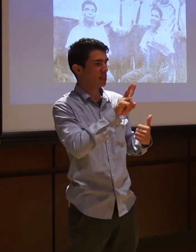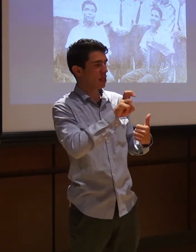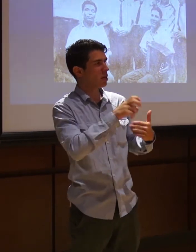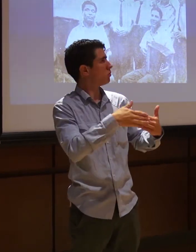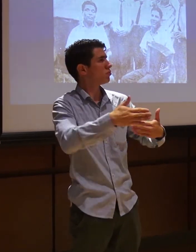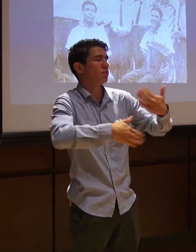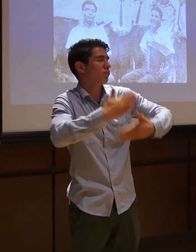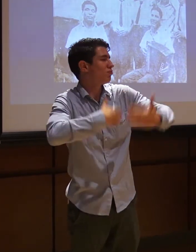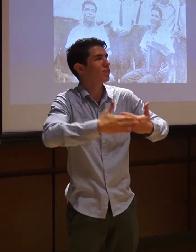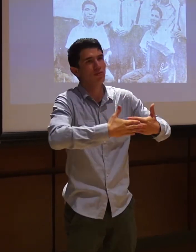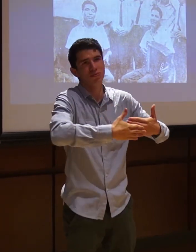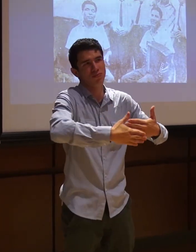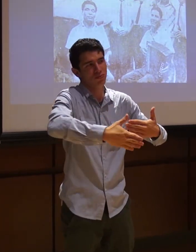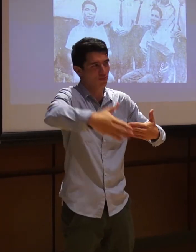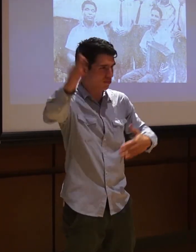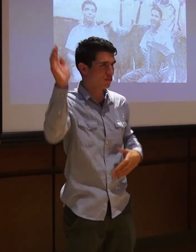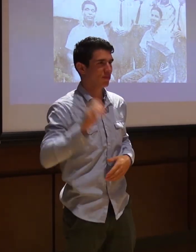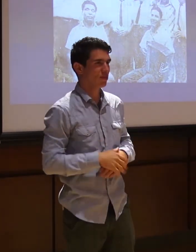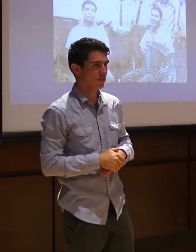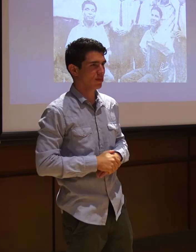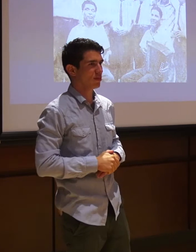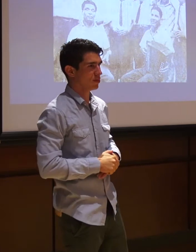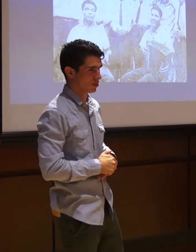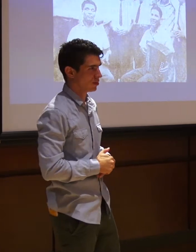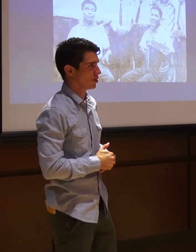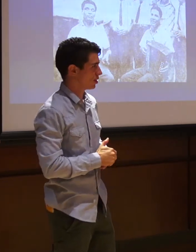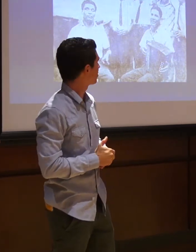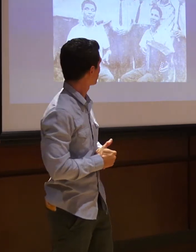Ya cuando fue creciendo, por primera vez tuvo la idea de redactar algunos versos.